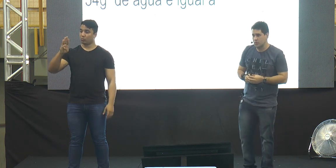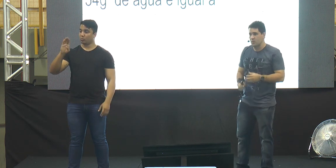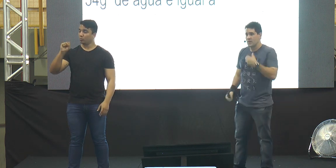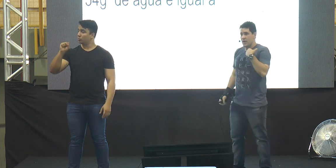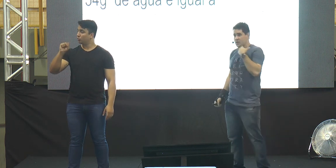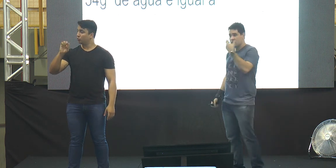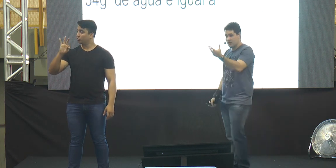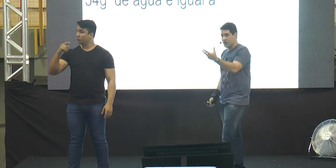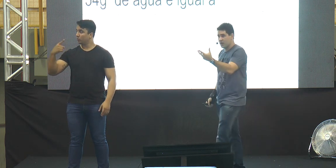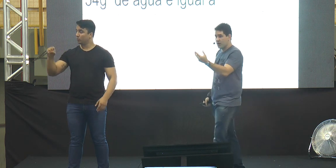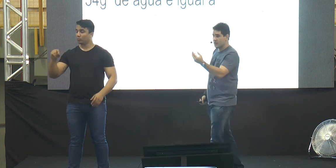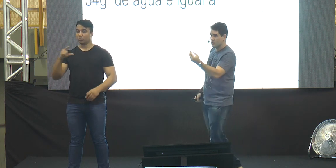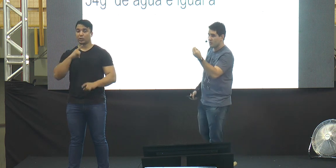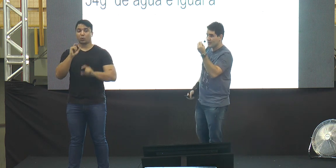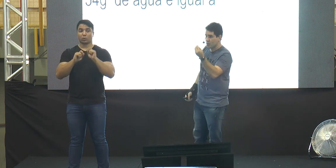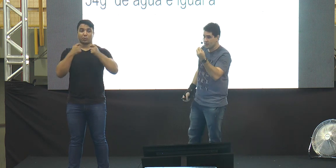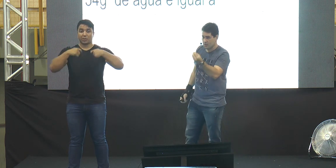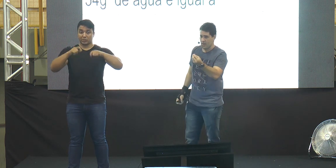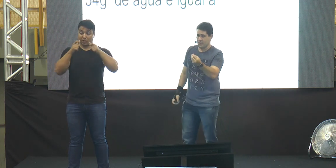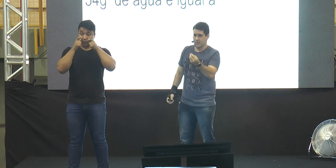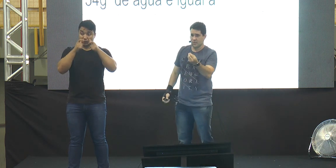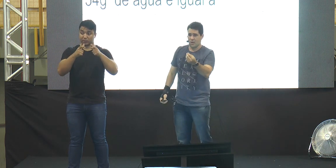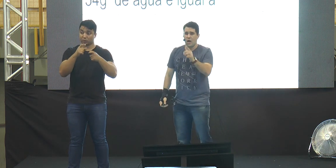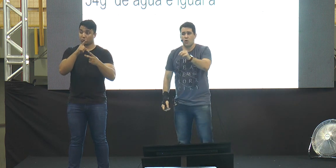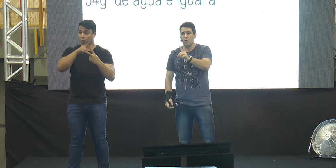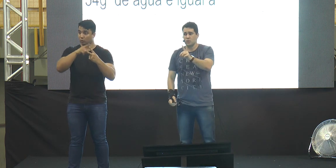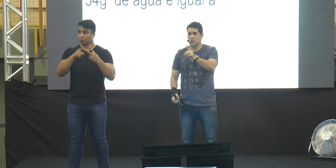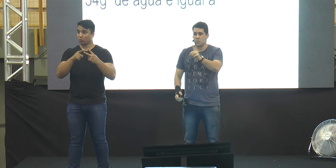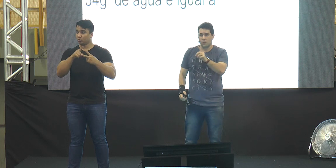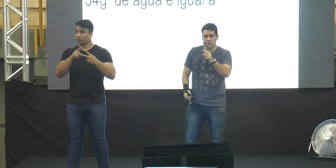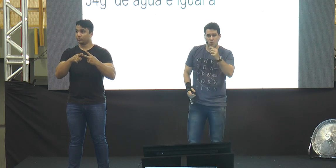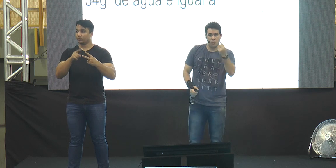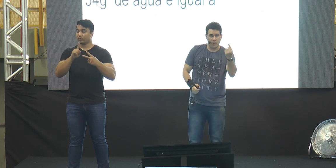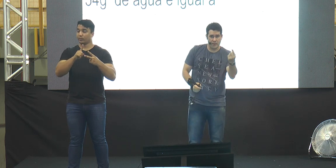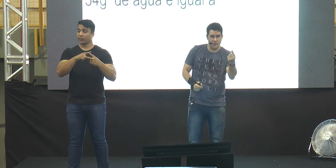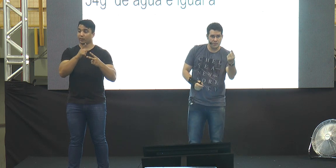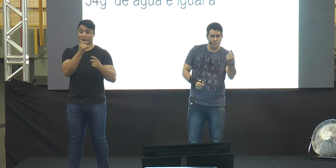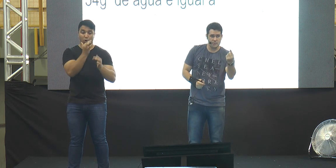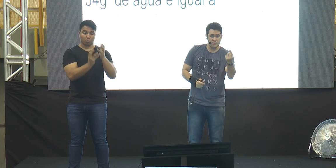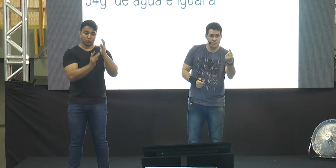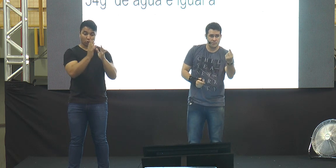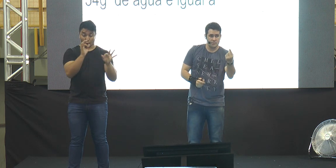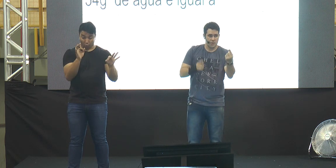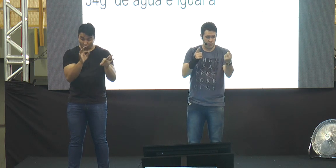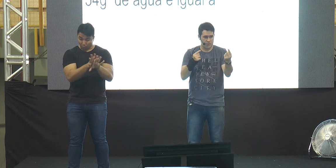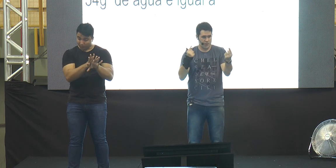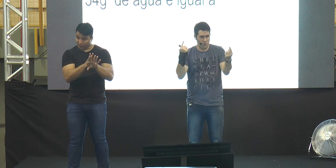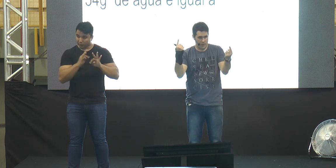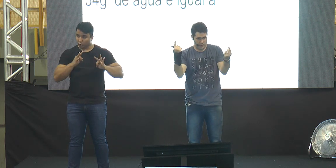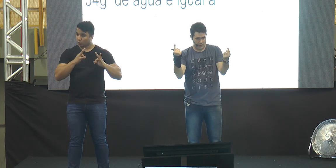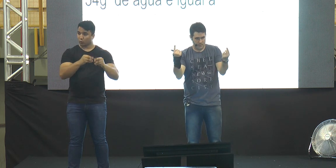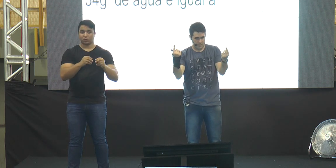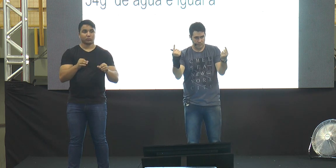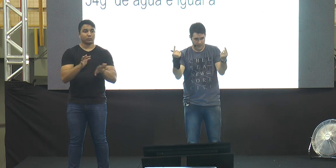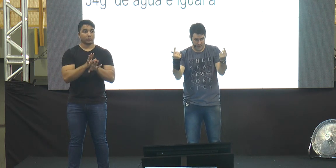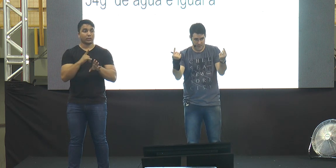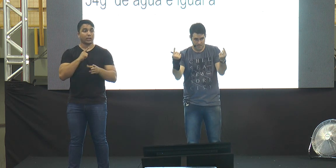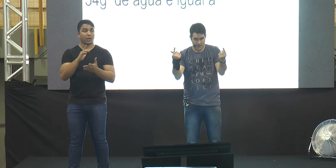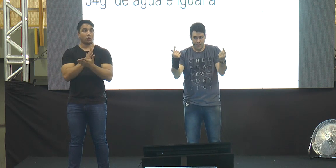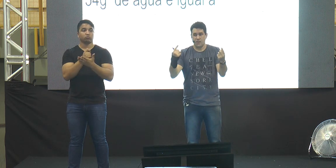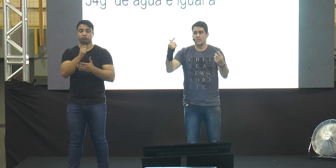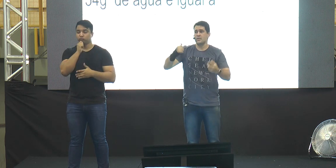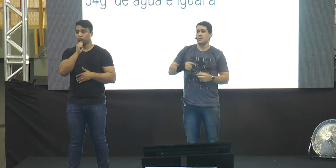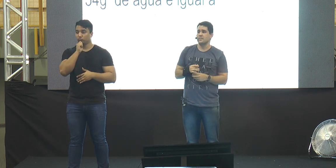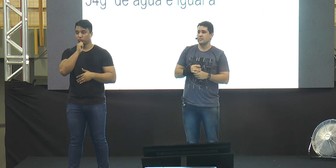de combustão, a gente vai ter que ficar atento a 2 detalhes. A combustão pode ser completa e pode ser incompleta.